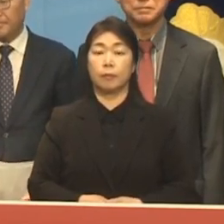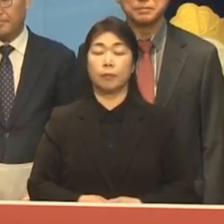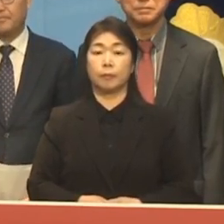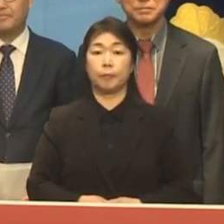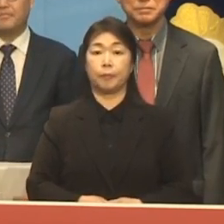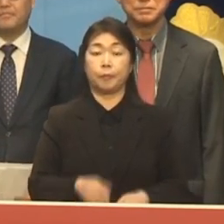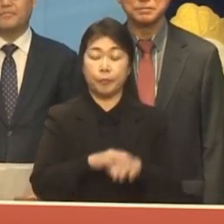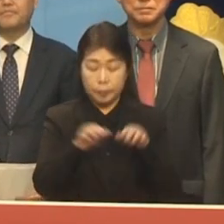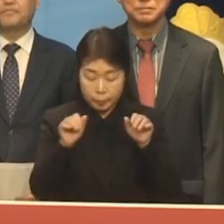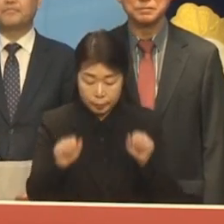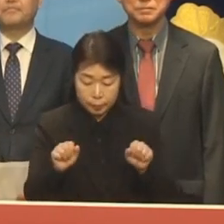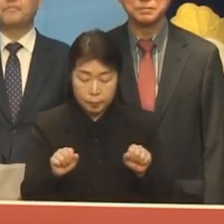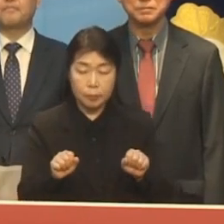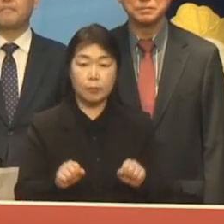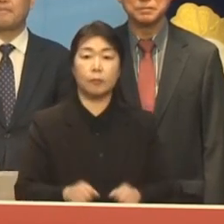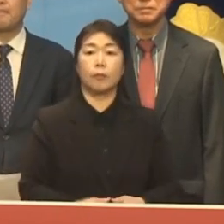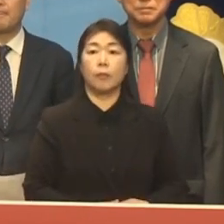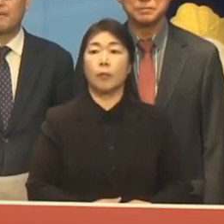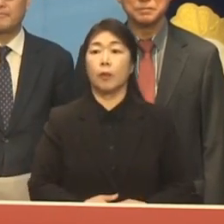안녕하십니까.